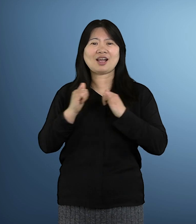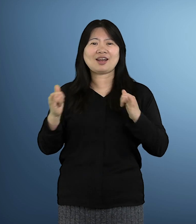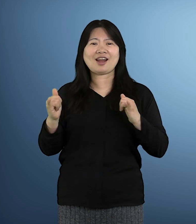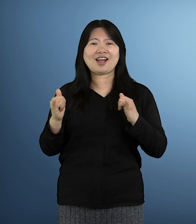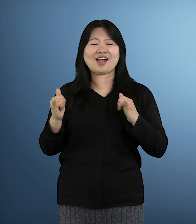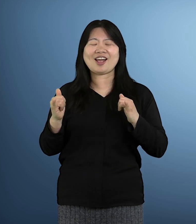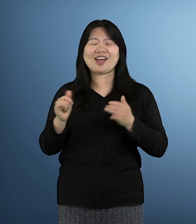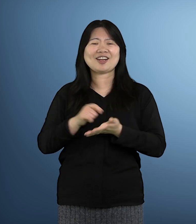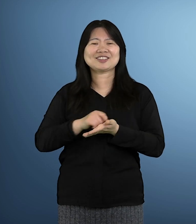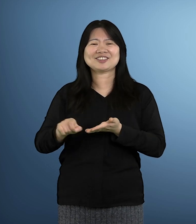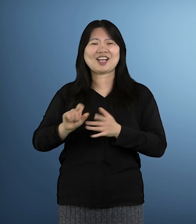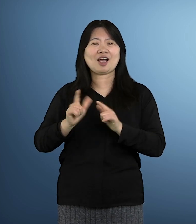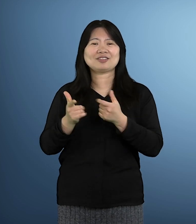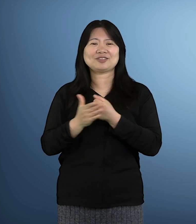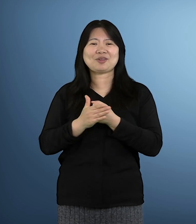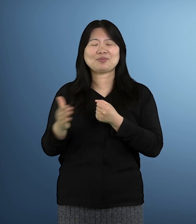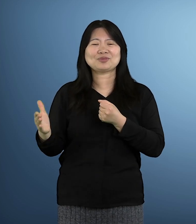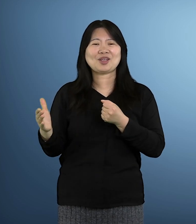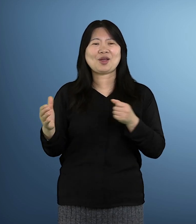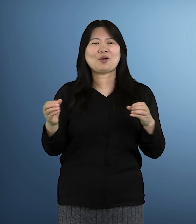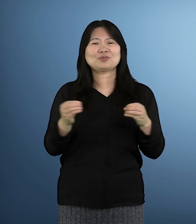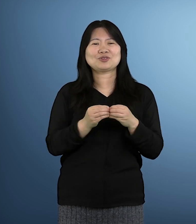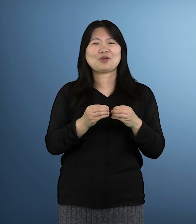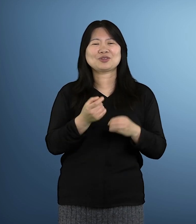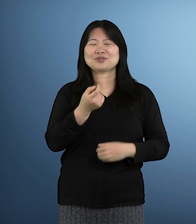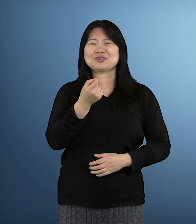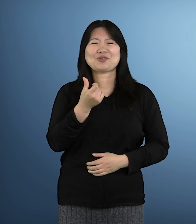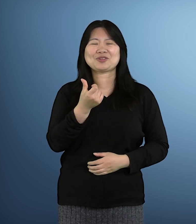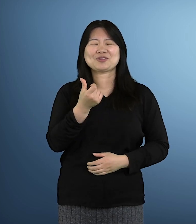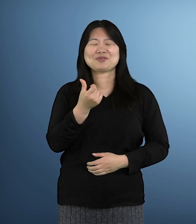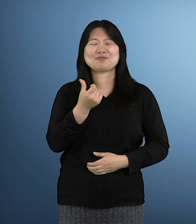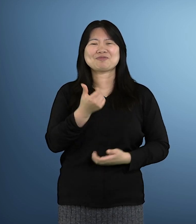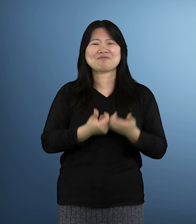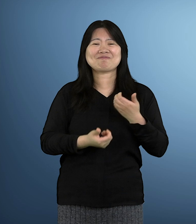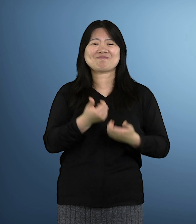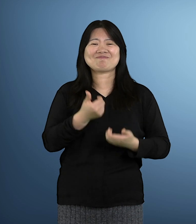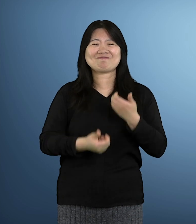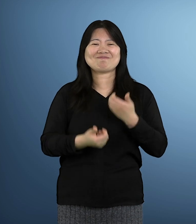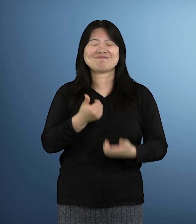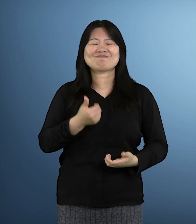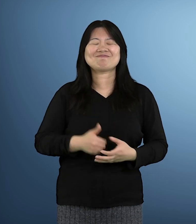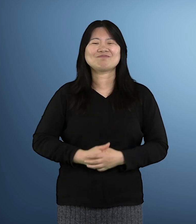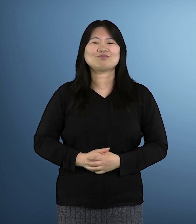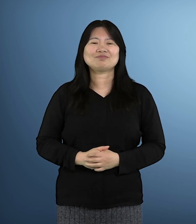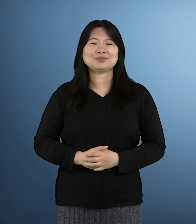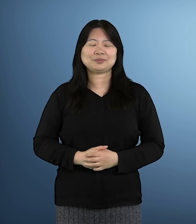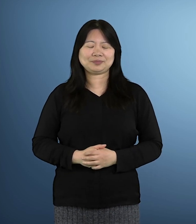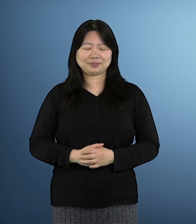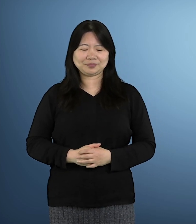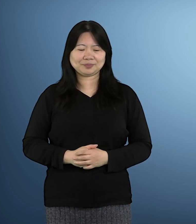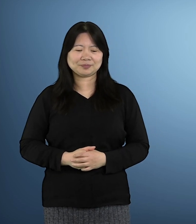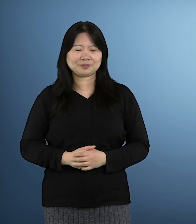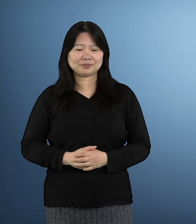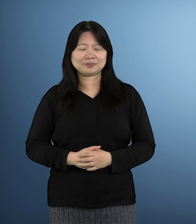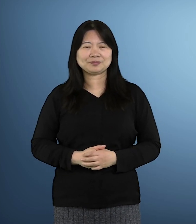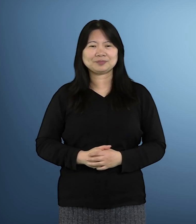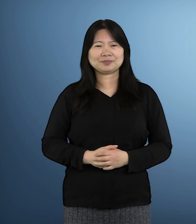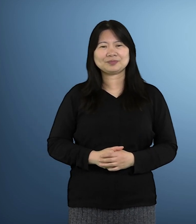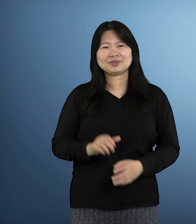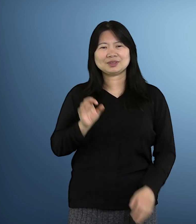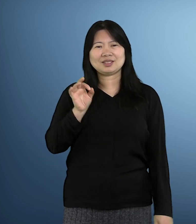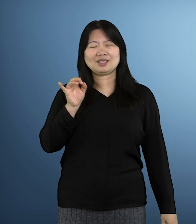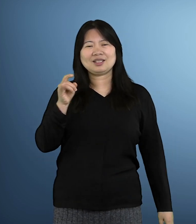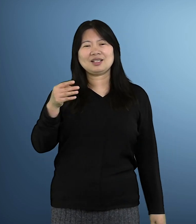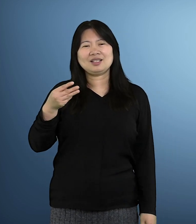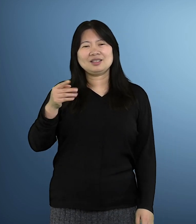시가 아니라서 좀 문장이 퍼석합니다. 번역이 되다 보니까 엘라